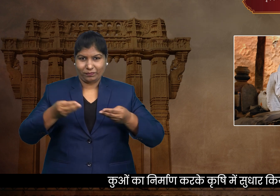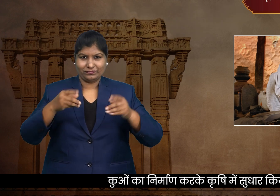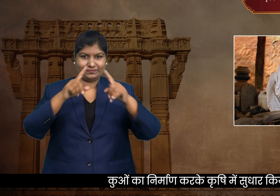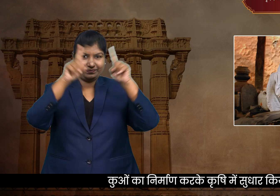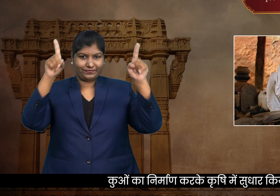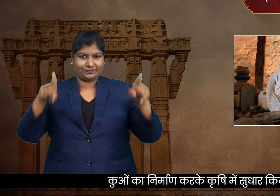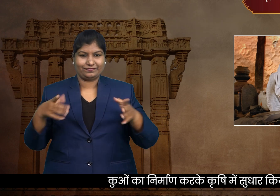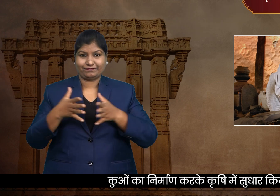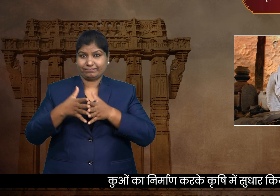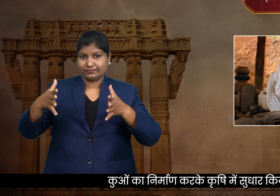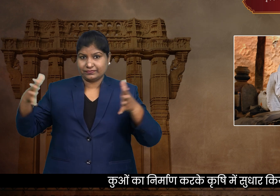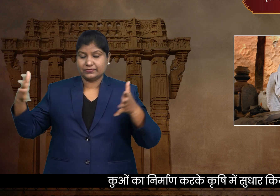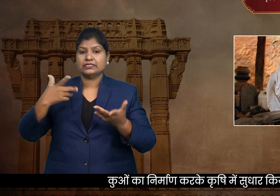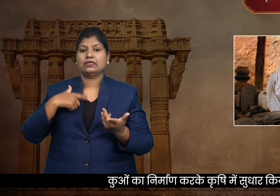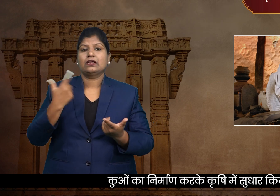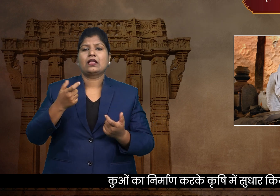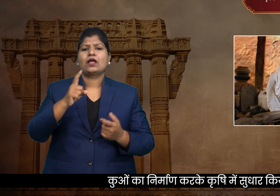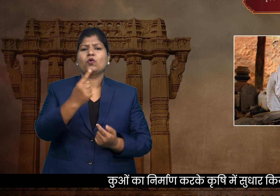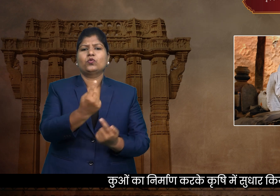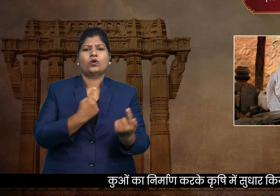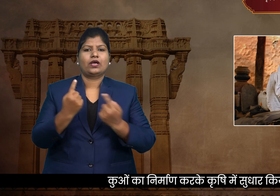किया।